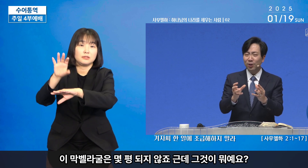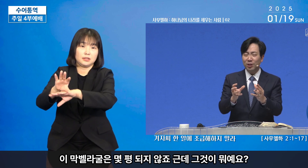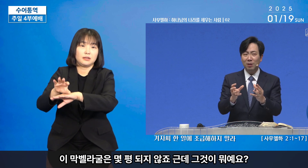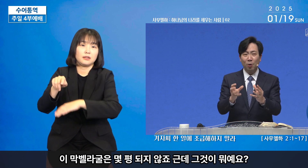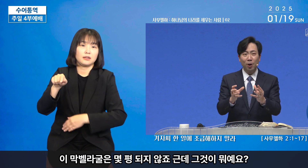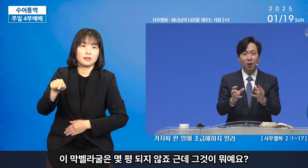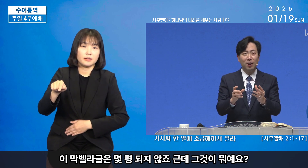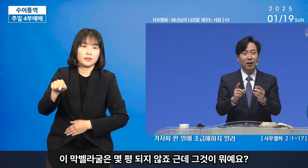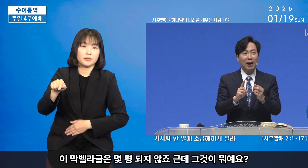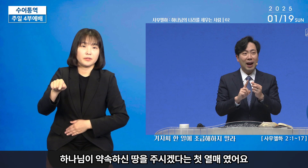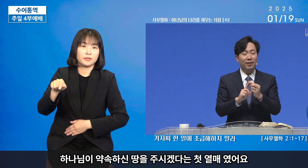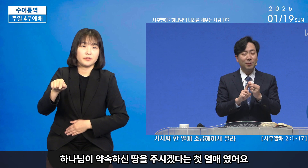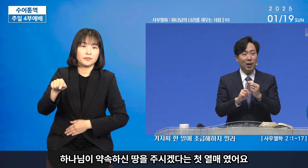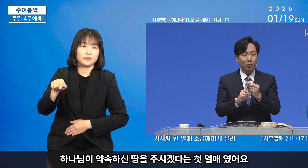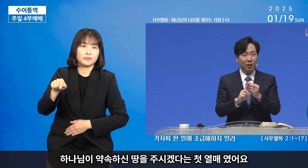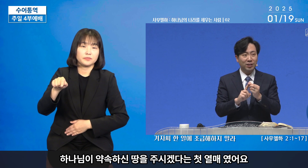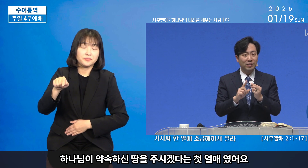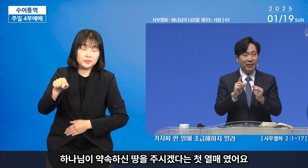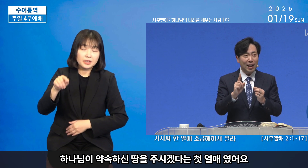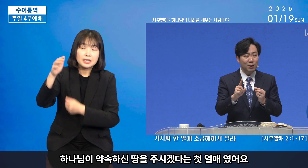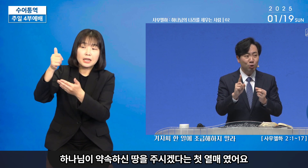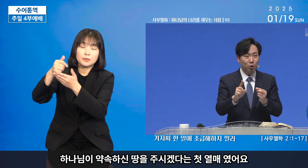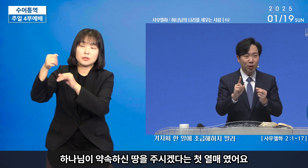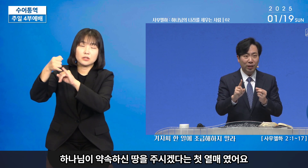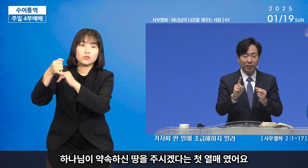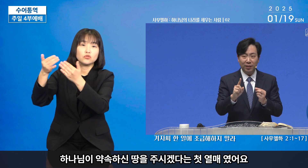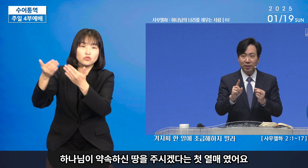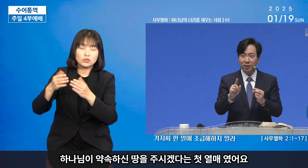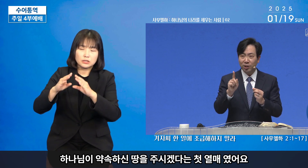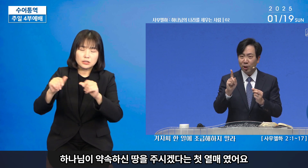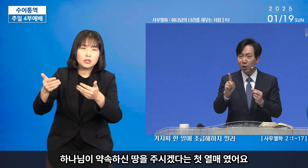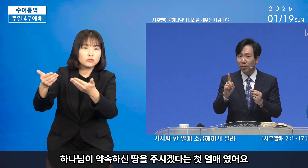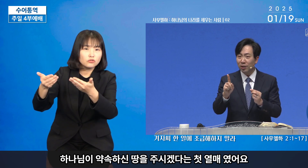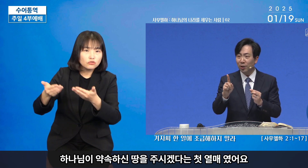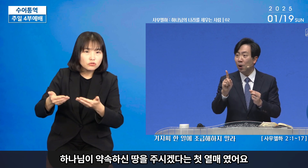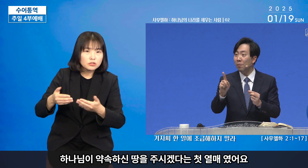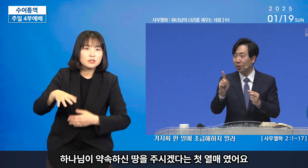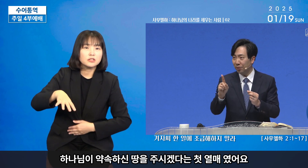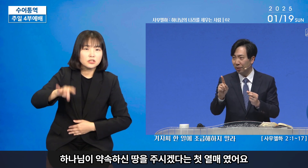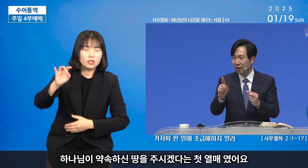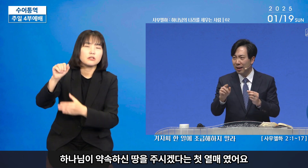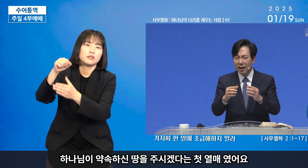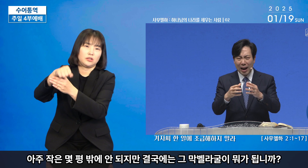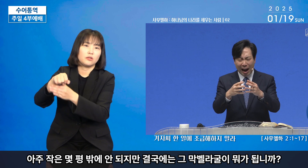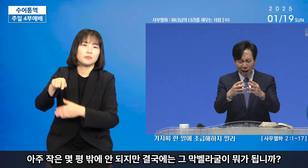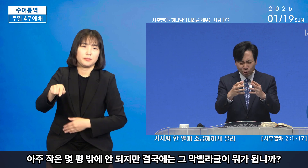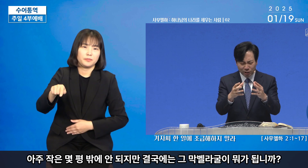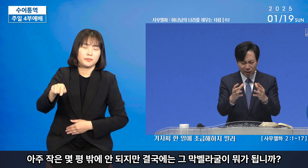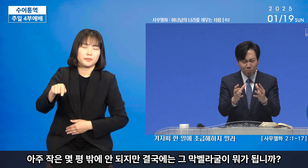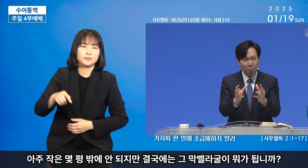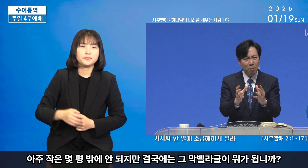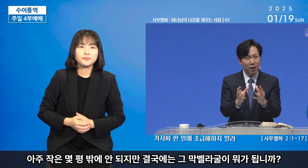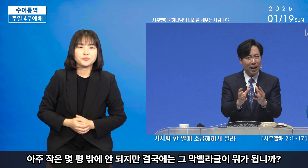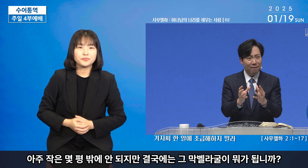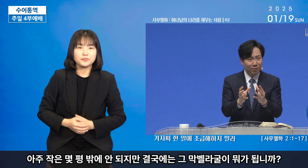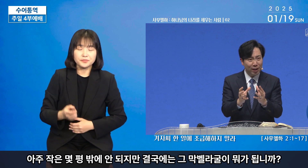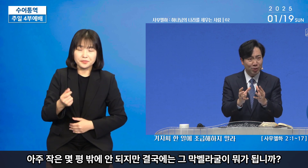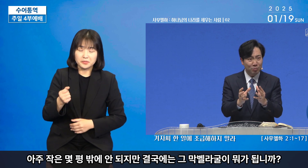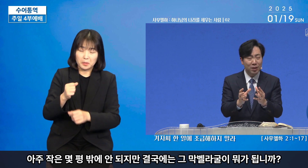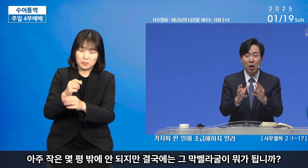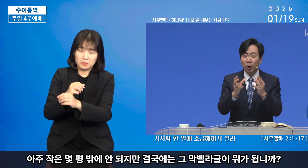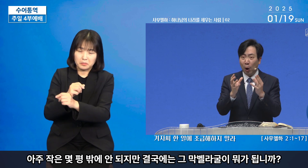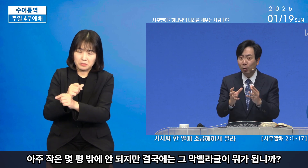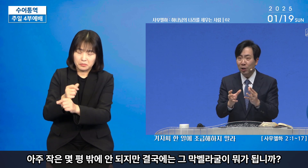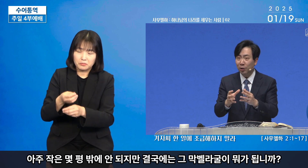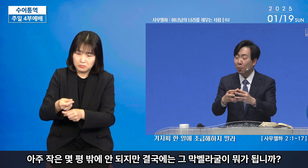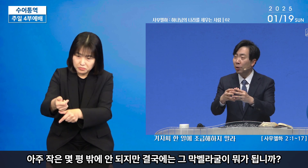근데 그것이 뭐예요? 하나님이 약속하신 땅을 주시겠다는 첫 열매였어요. 아주 작은 몇 평밖에 안